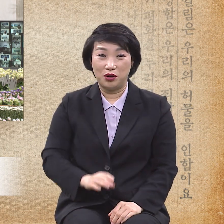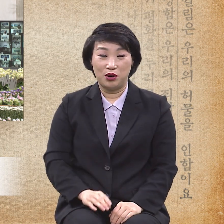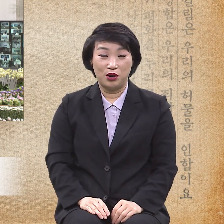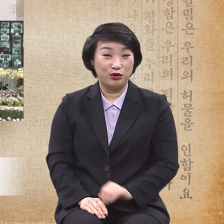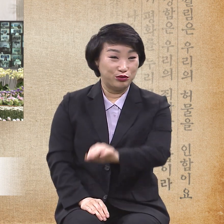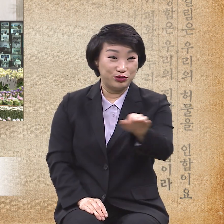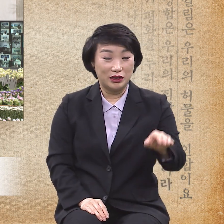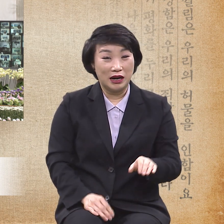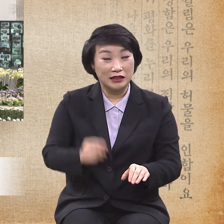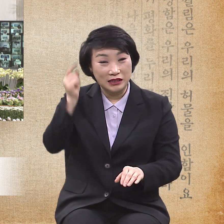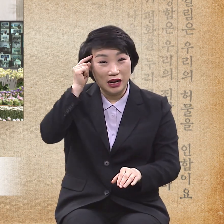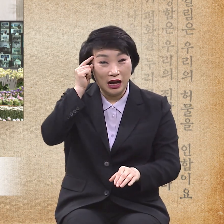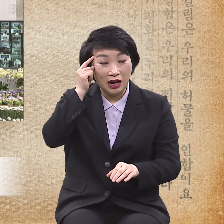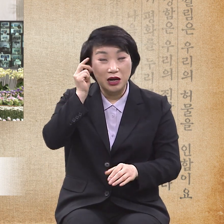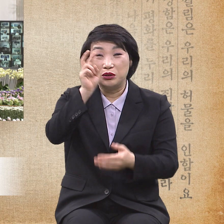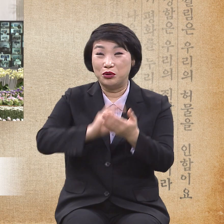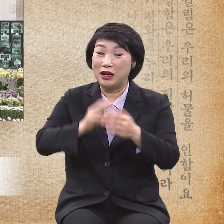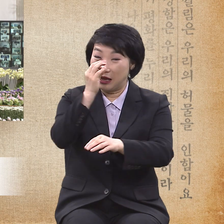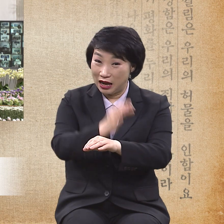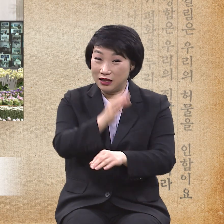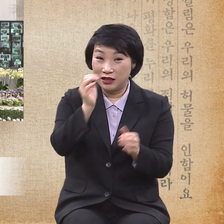우리가 간단하게 노래 부르지.